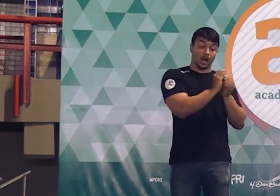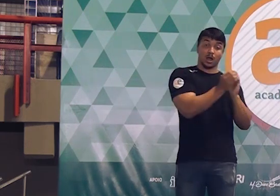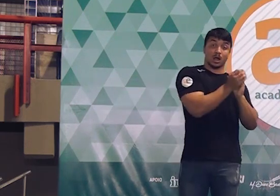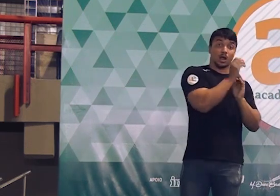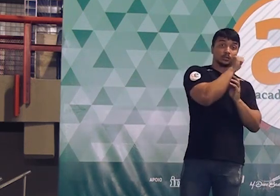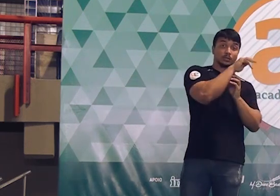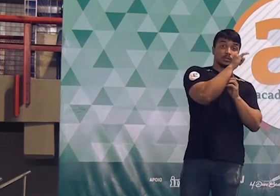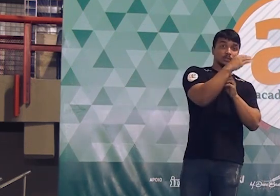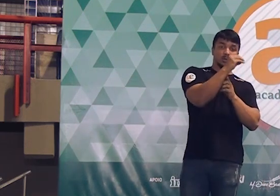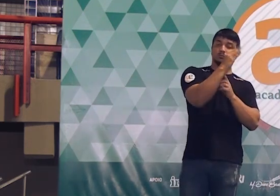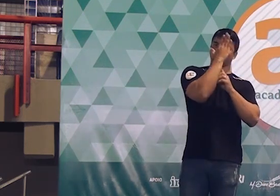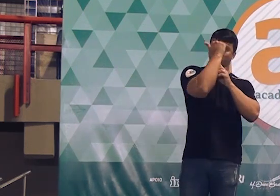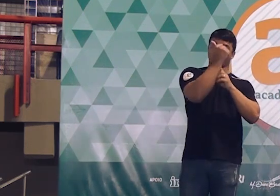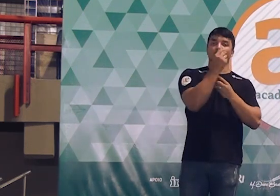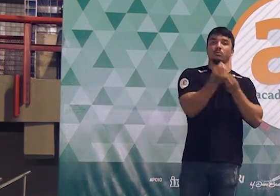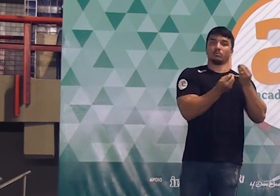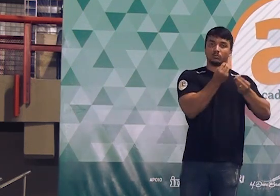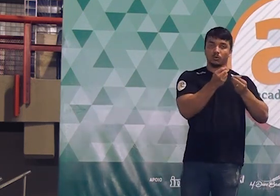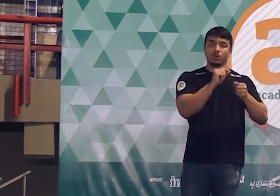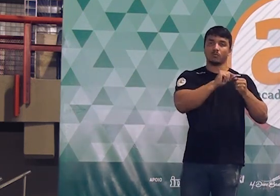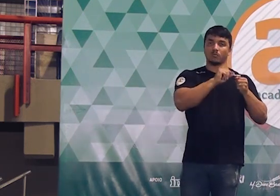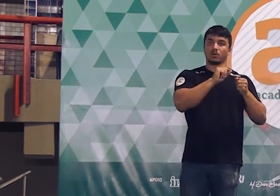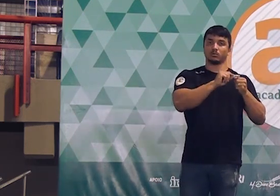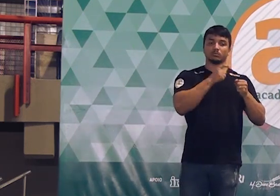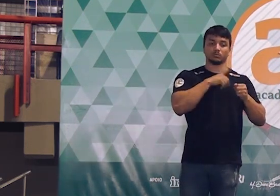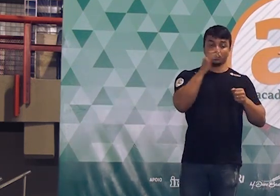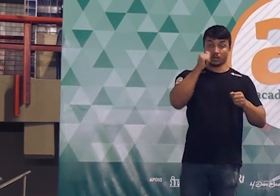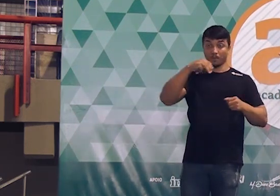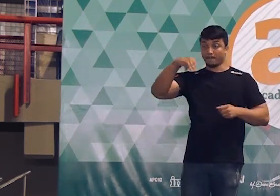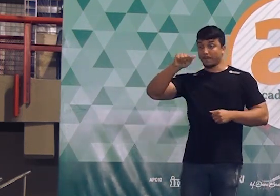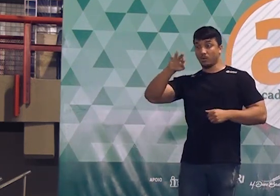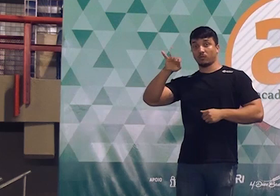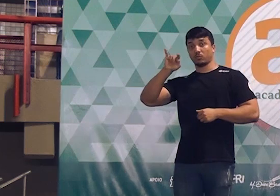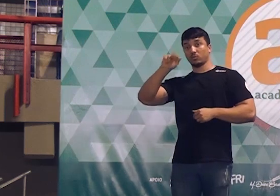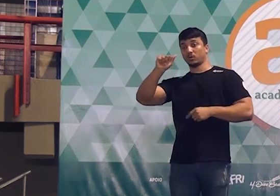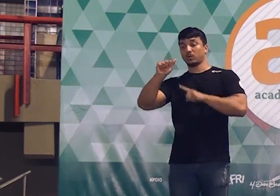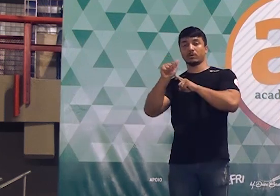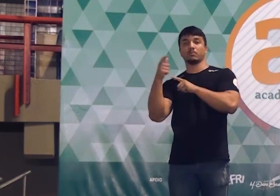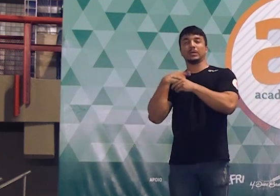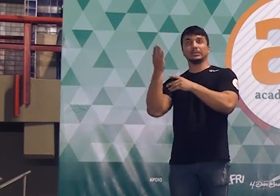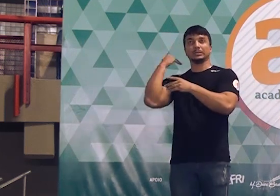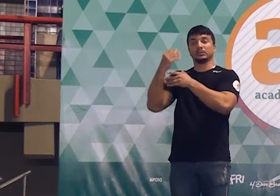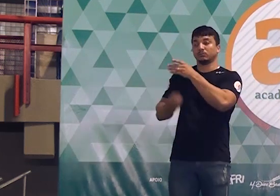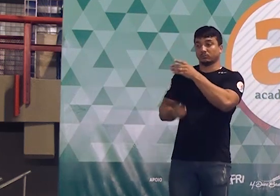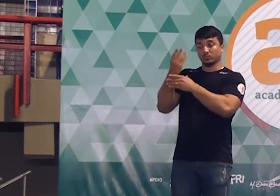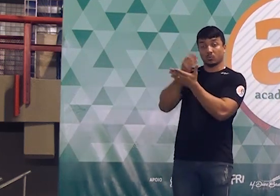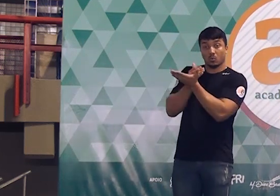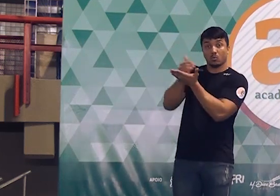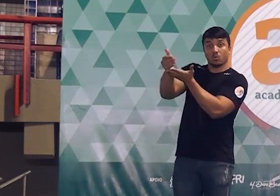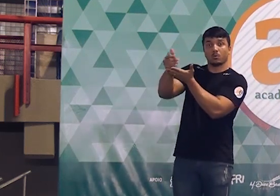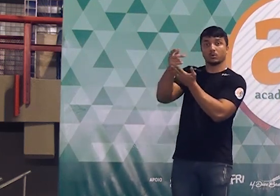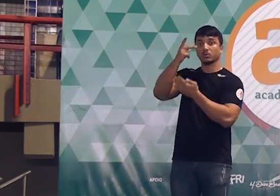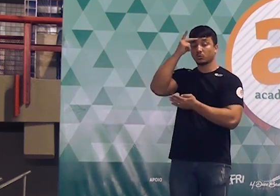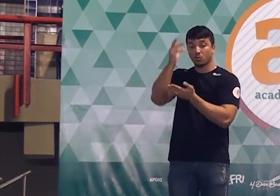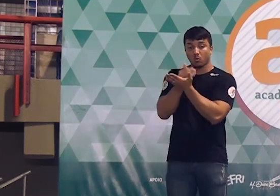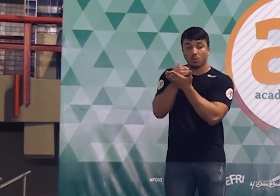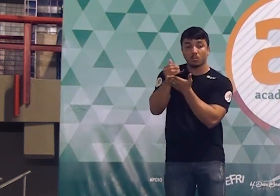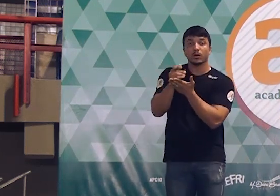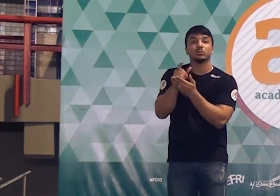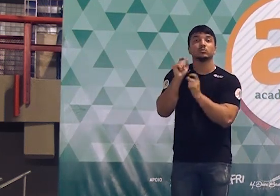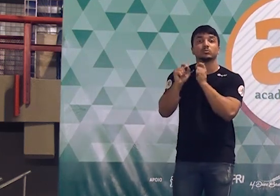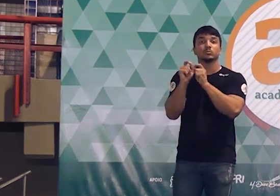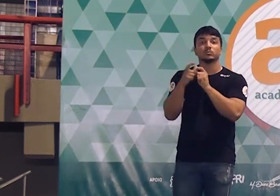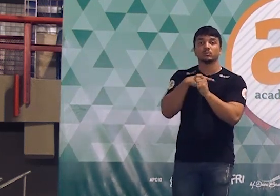O artesão sabe o que está fazendo. Nas manufaturas, quando elas nasceram, a moçada começou